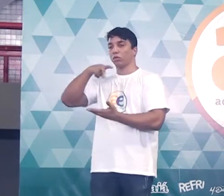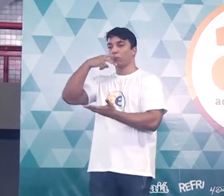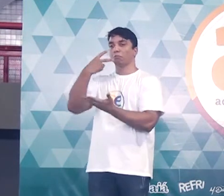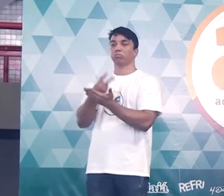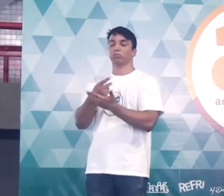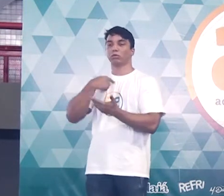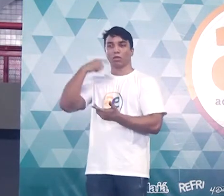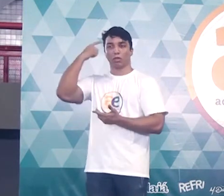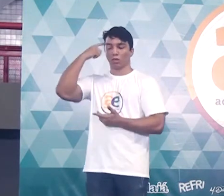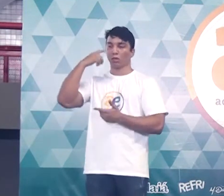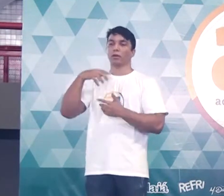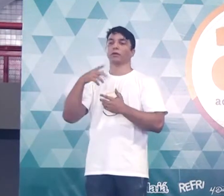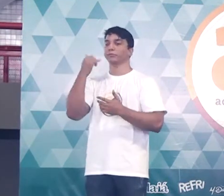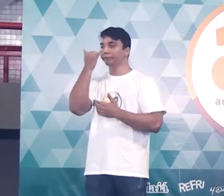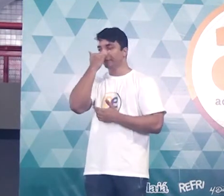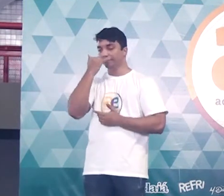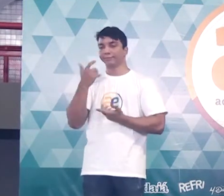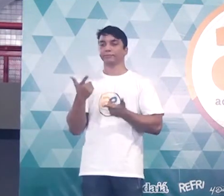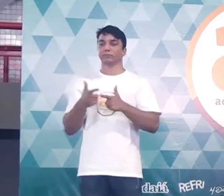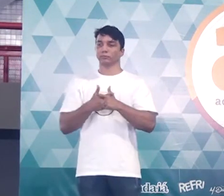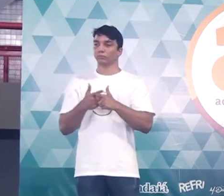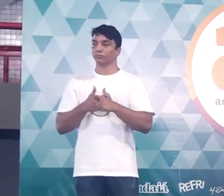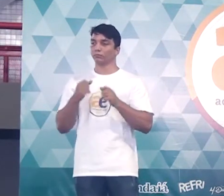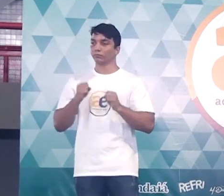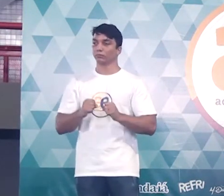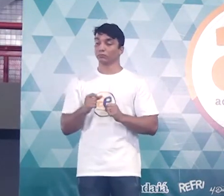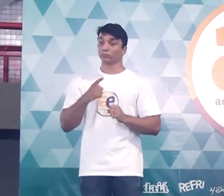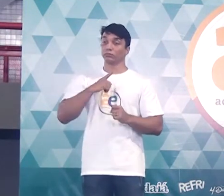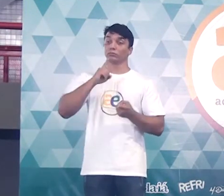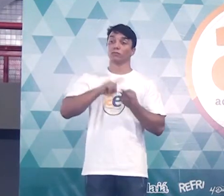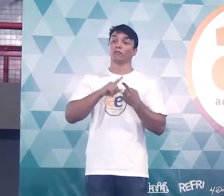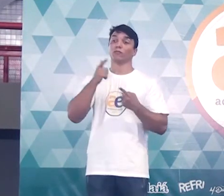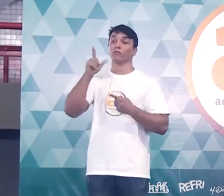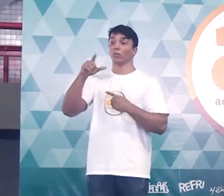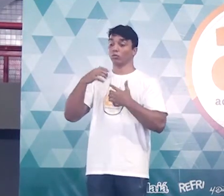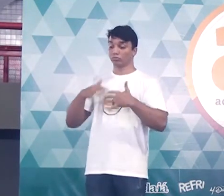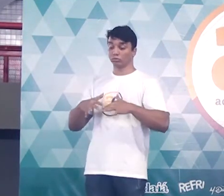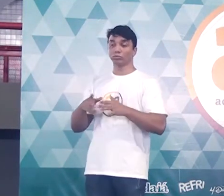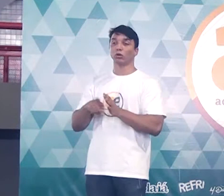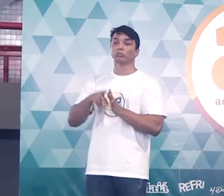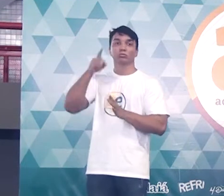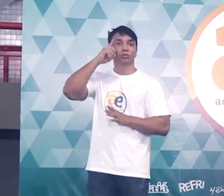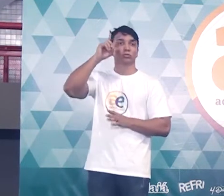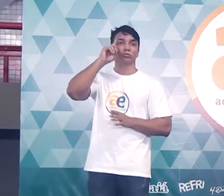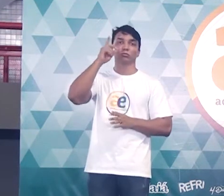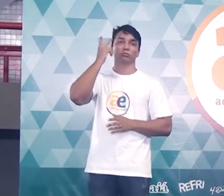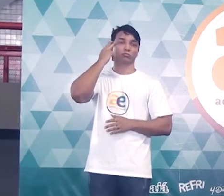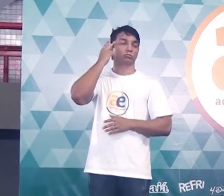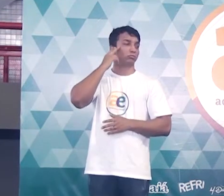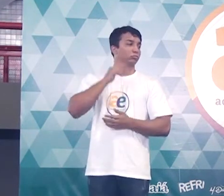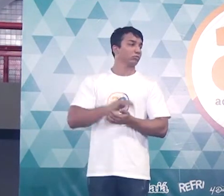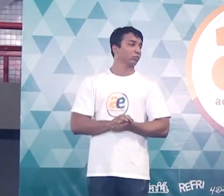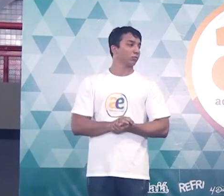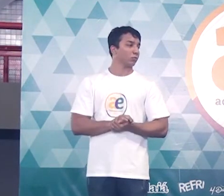pode sofrer um acidente, né? Então, a convulsão é só no seu cotidiano.